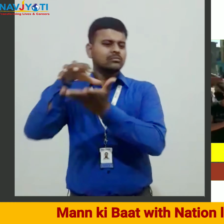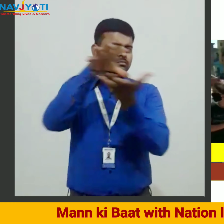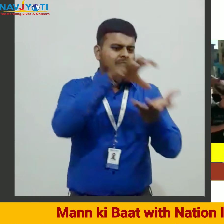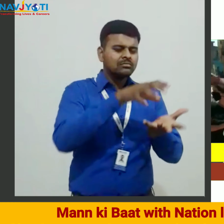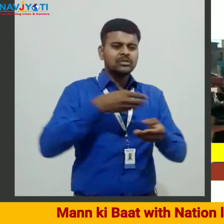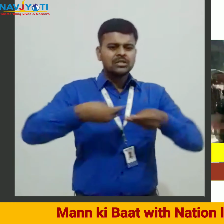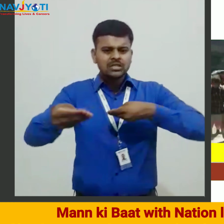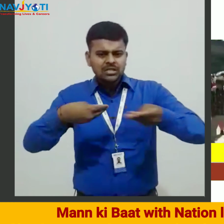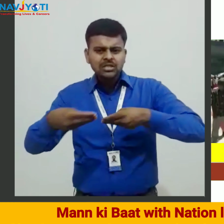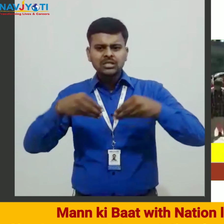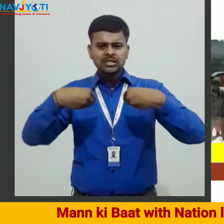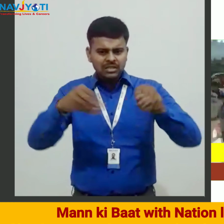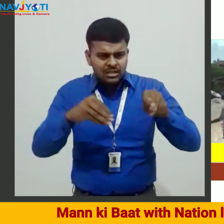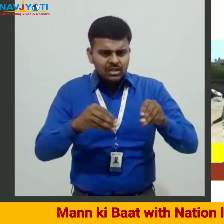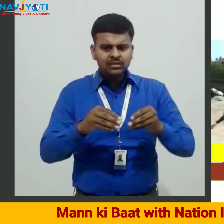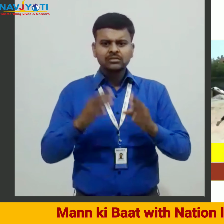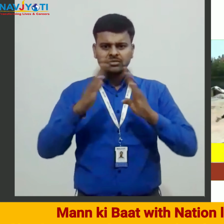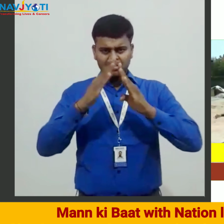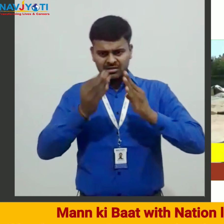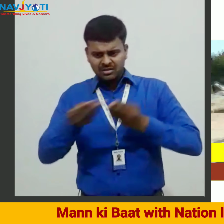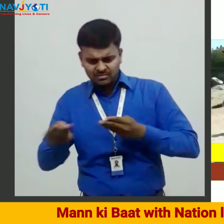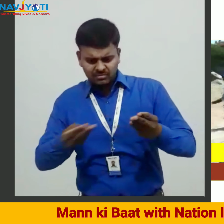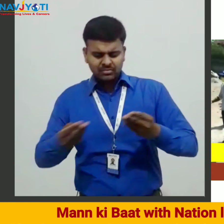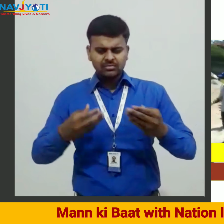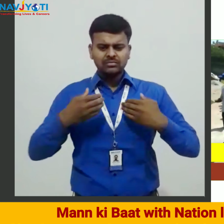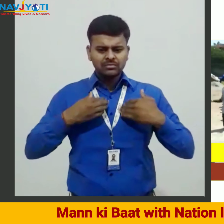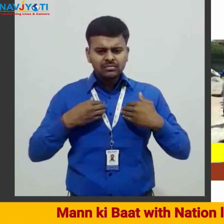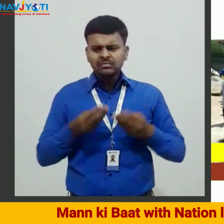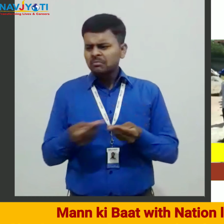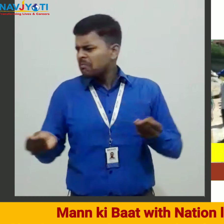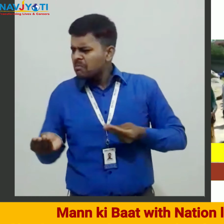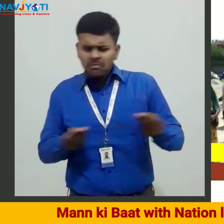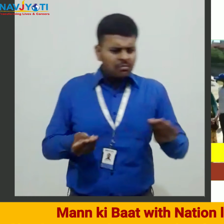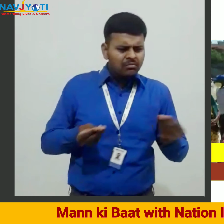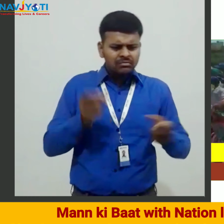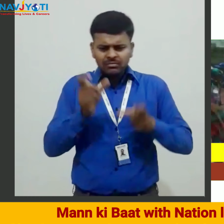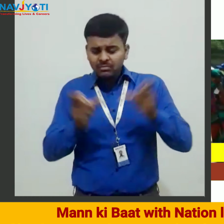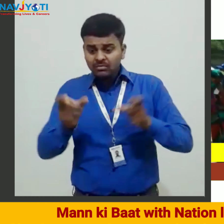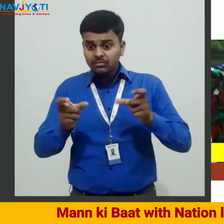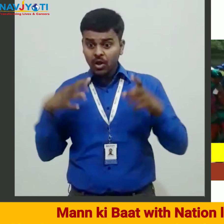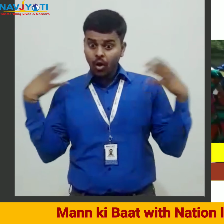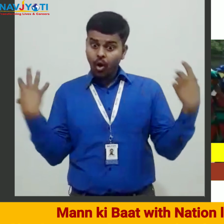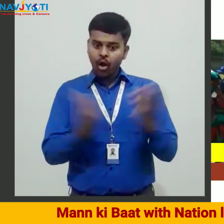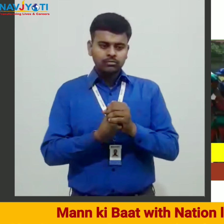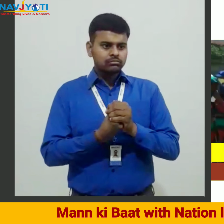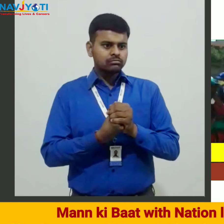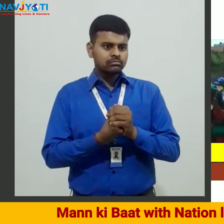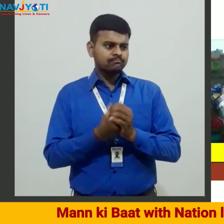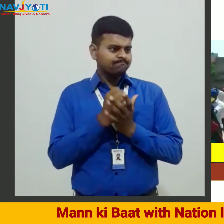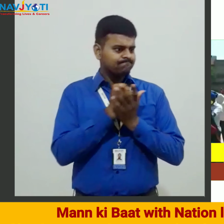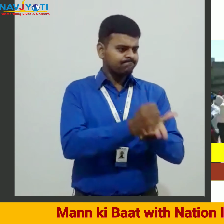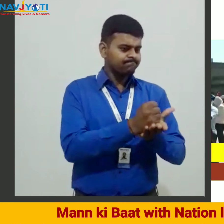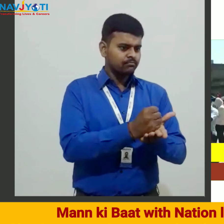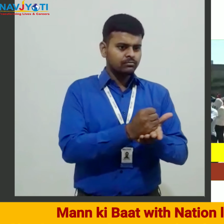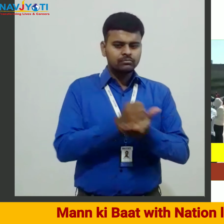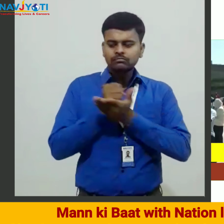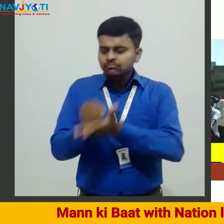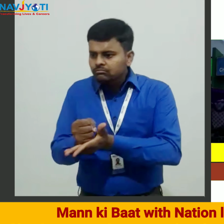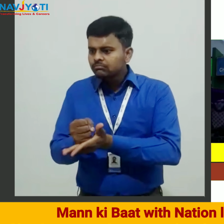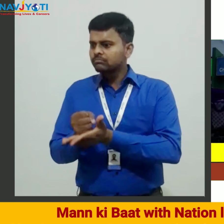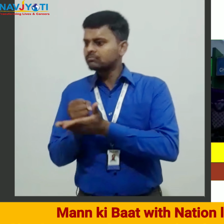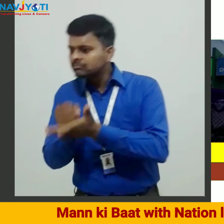बड़ी भूमिका है, हमें ये अनुभव हो रहा है। इसी तरह जरूरी सेवाओं की डिलीवरी करने वाले